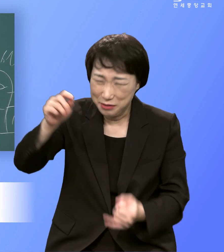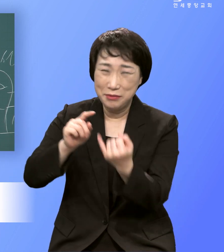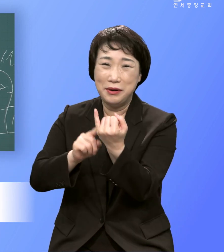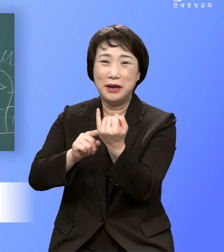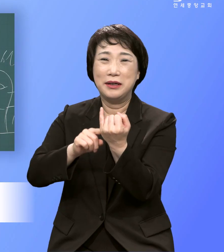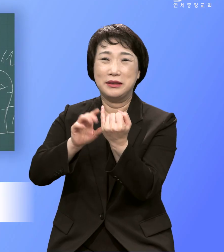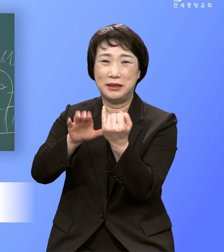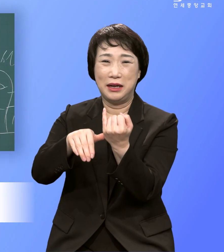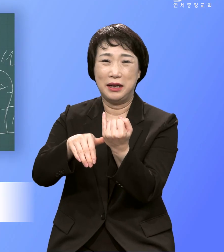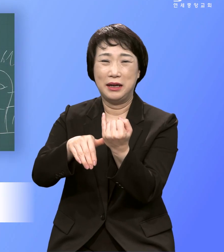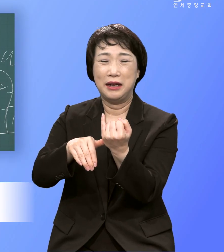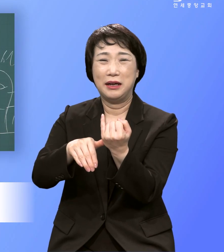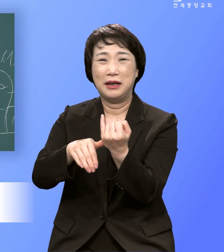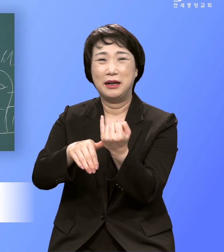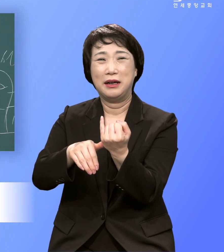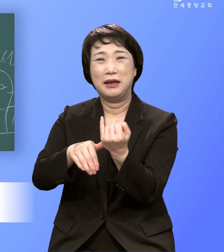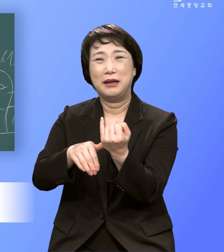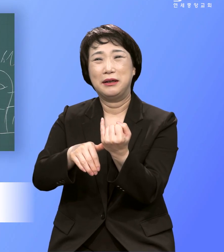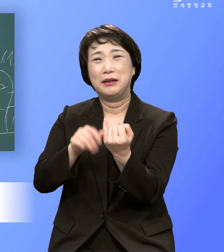때